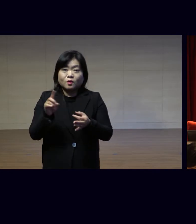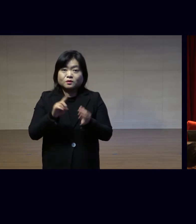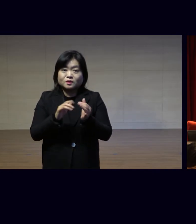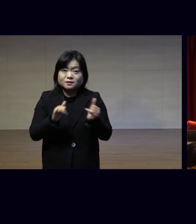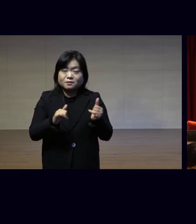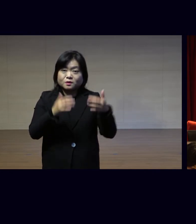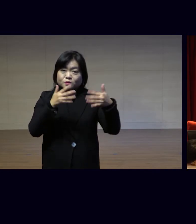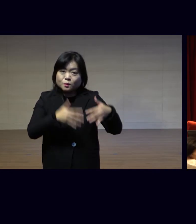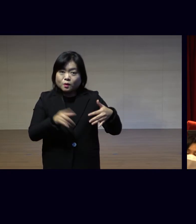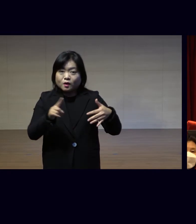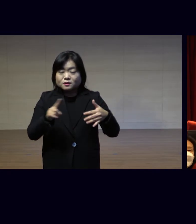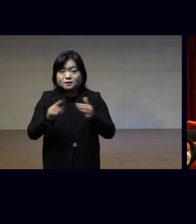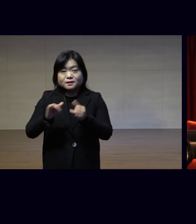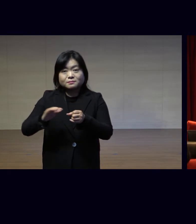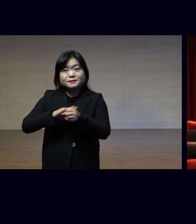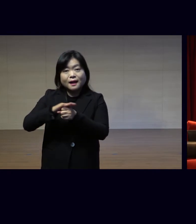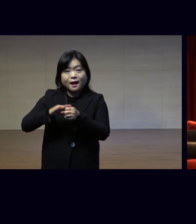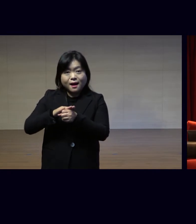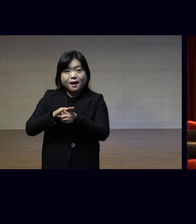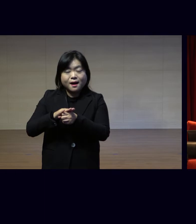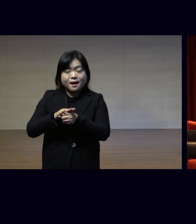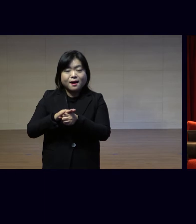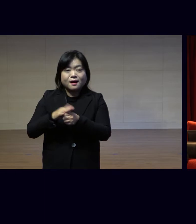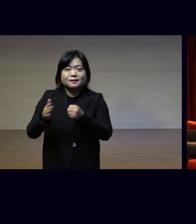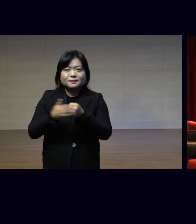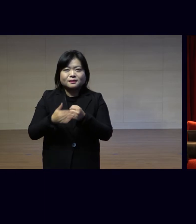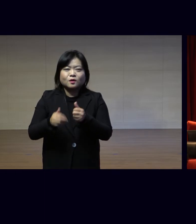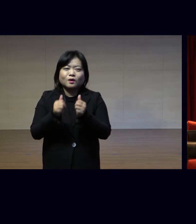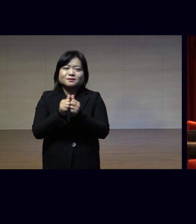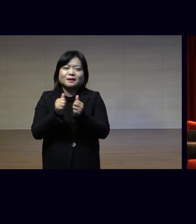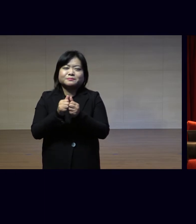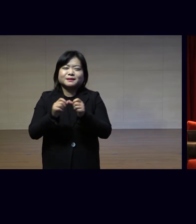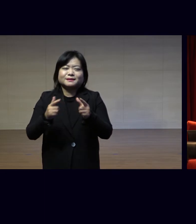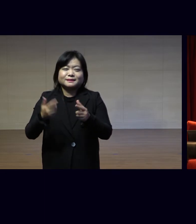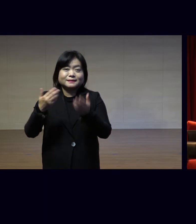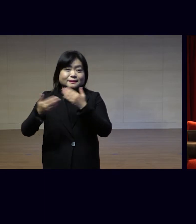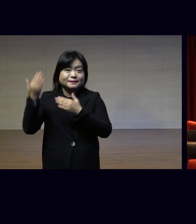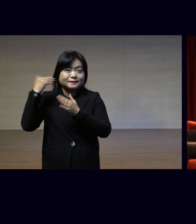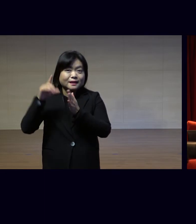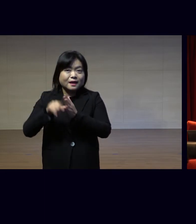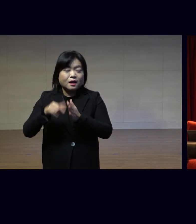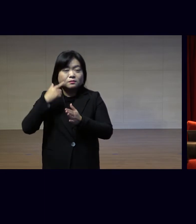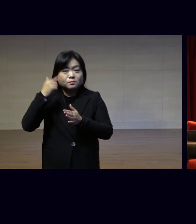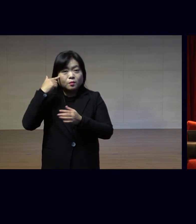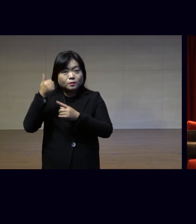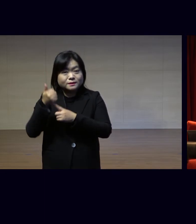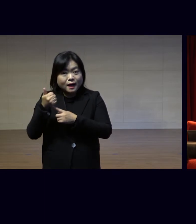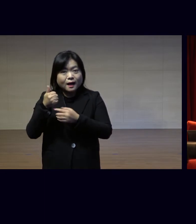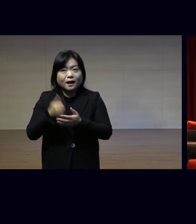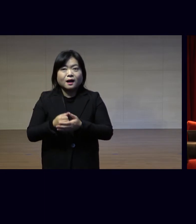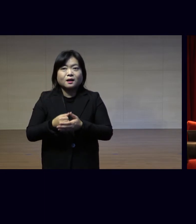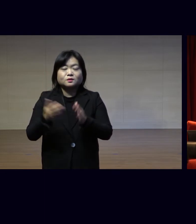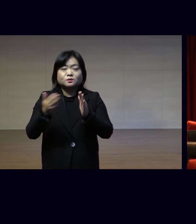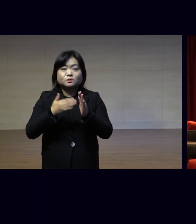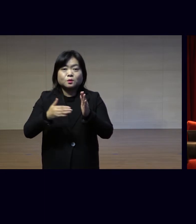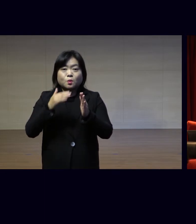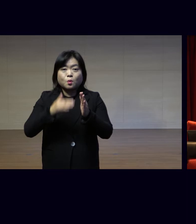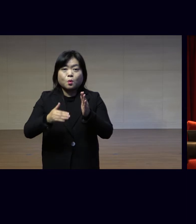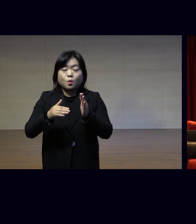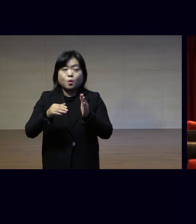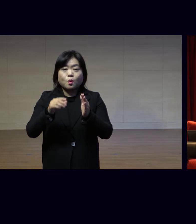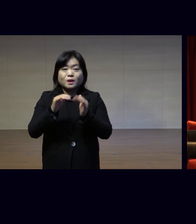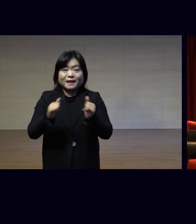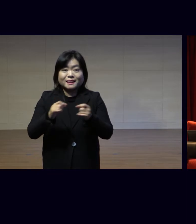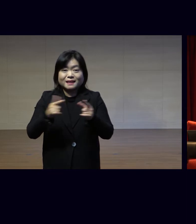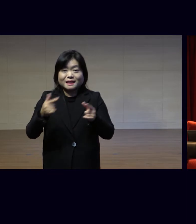사람은 조건, 어떤 사람은 사랑. 그래서 남자들은 그 당시에 목사라든지 군인들이 상당히 인기